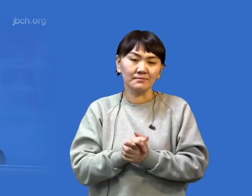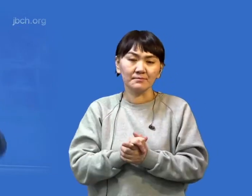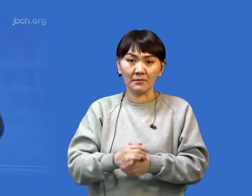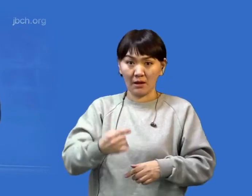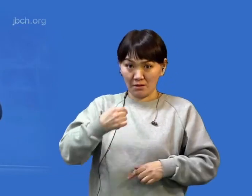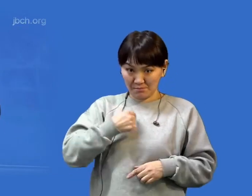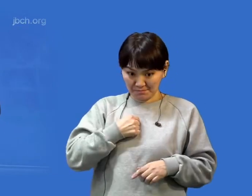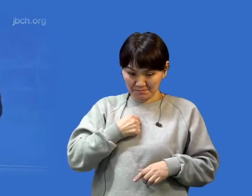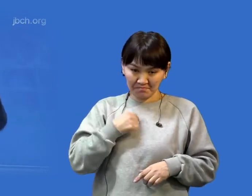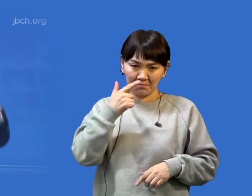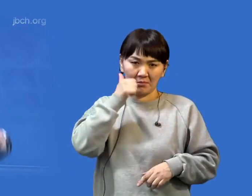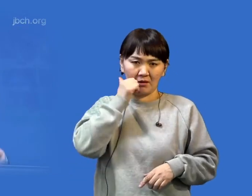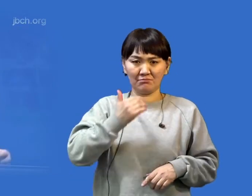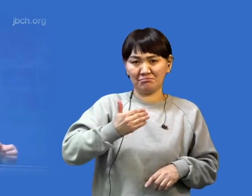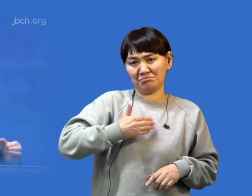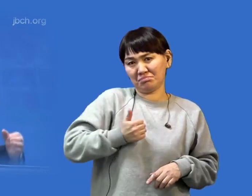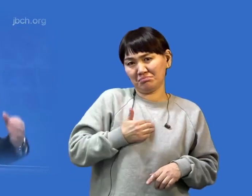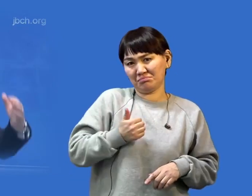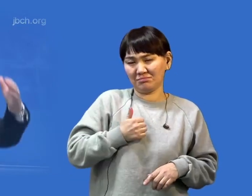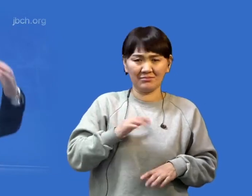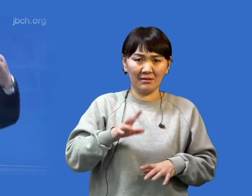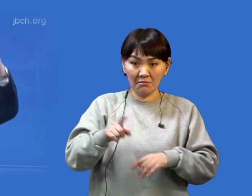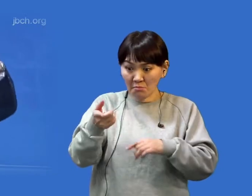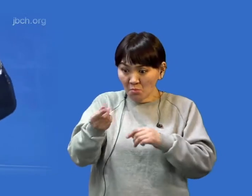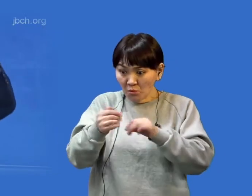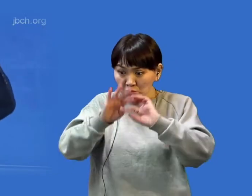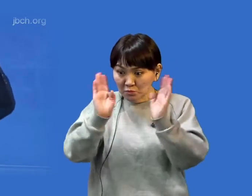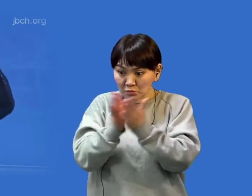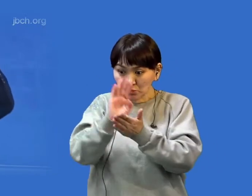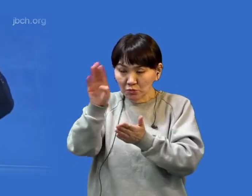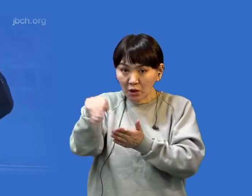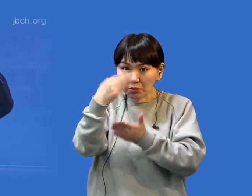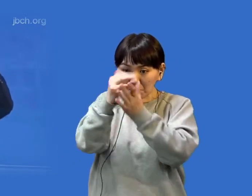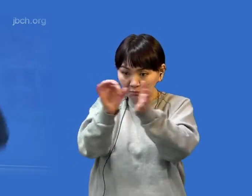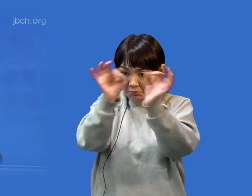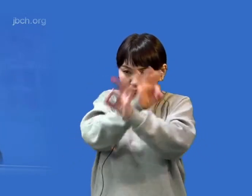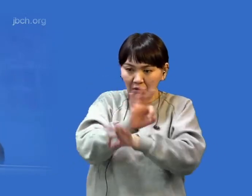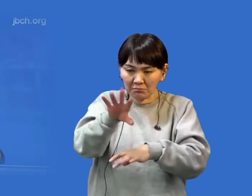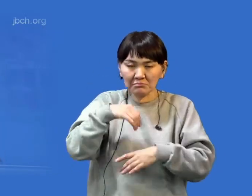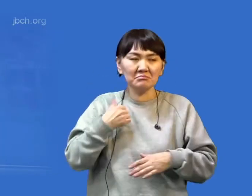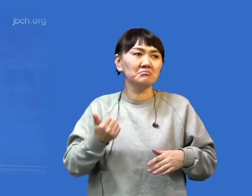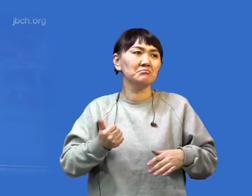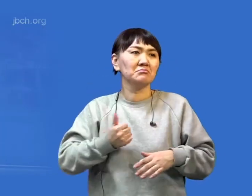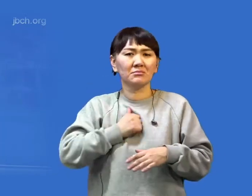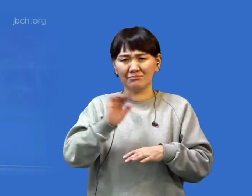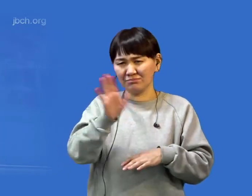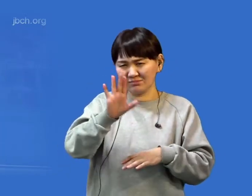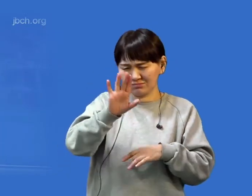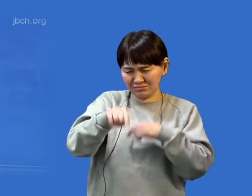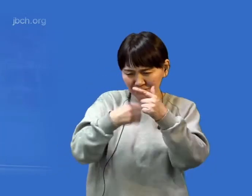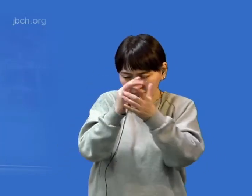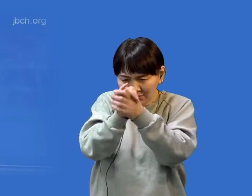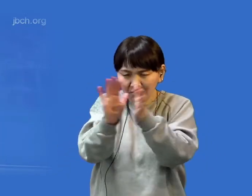бие бүтэ эдгэрнгийн тодорхойгүй байдалд бүү найд. Харин биднийг баясгах хүнээр ариун хангагч бурханд найд.